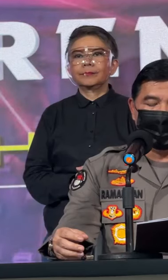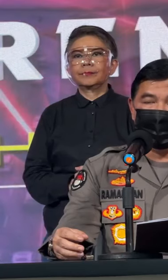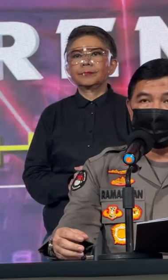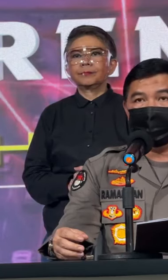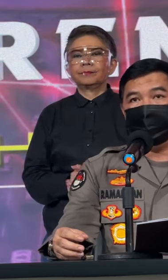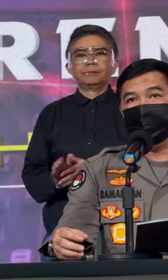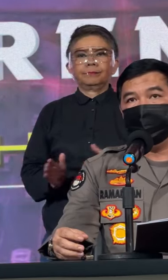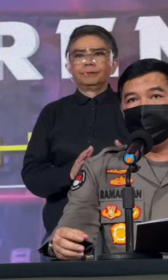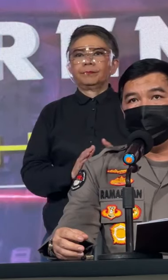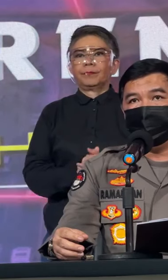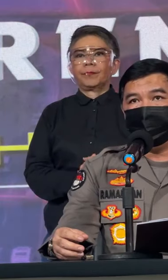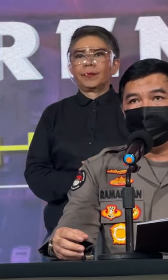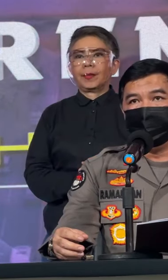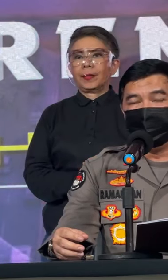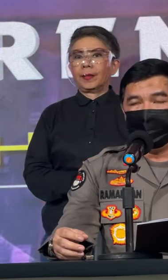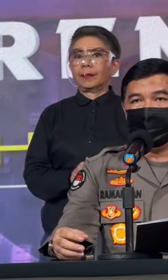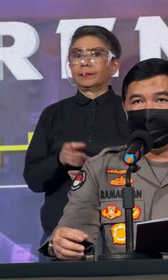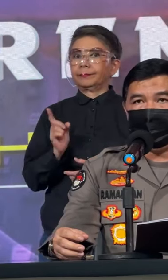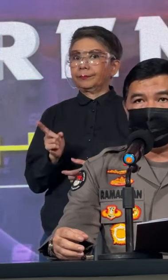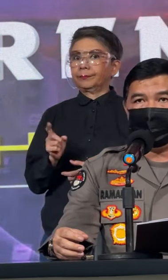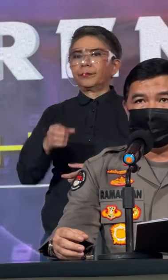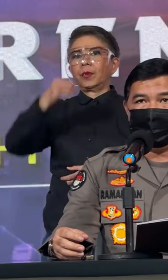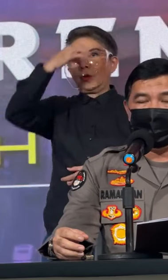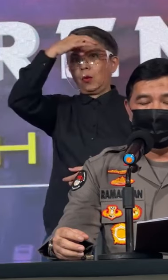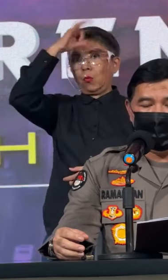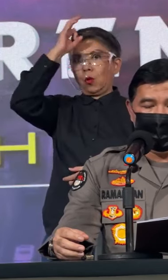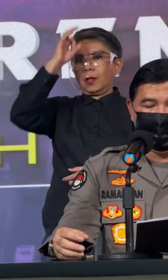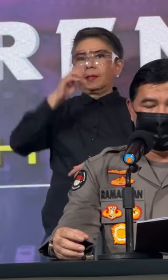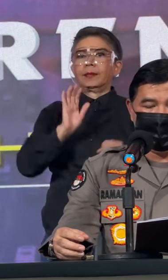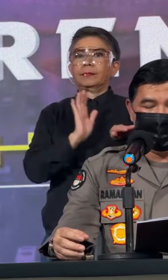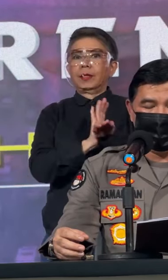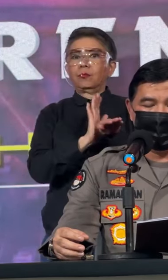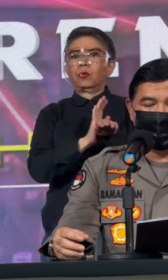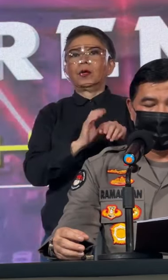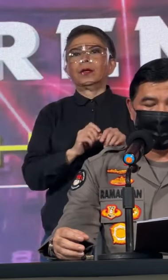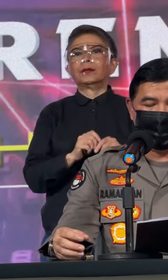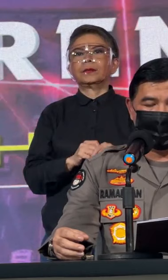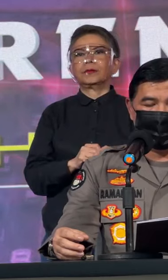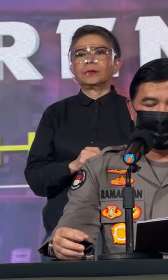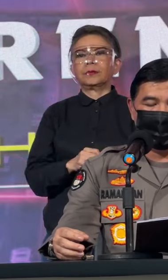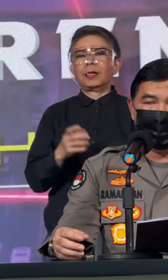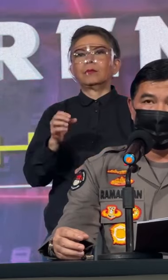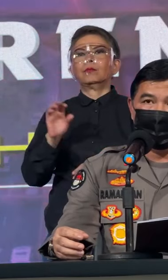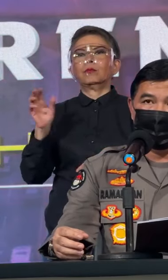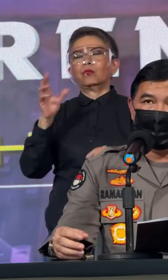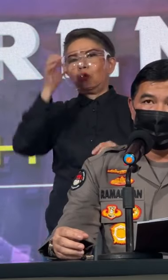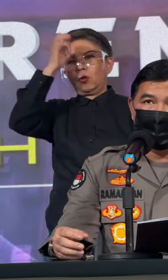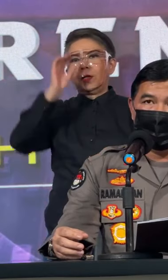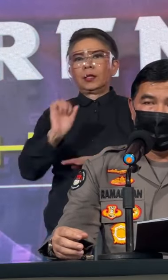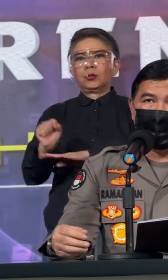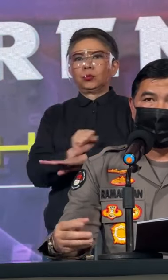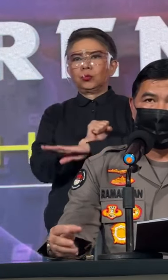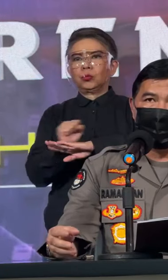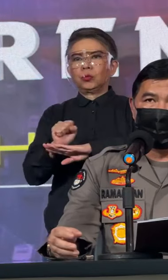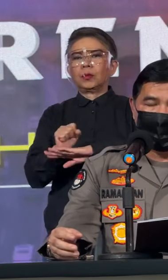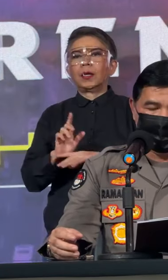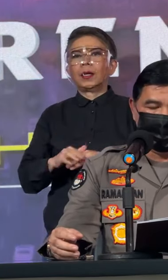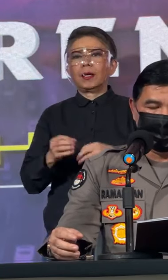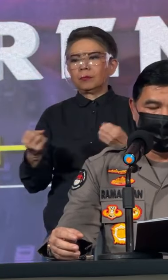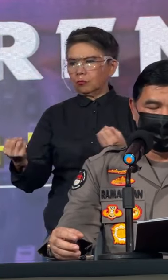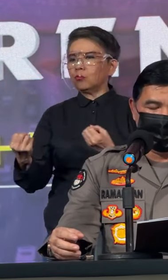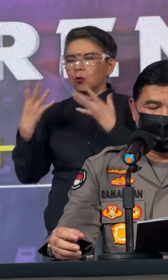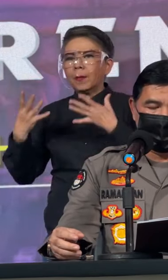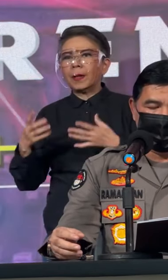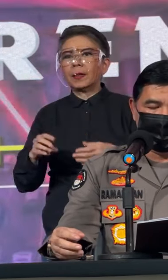Tentu hal ini Polda Papua juga Polres Sorong akan